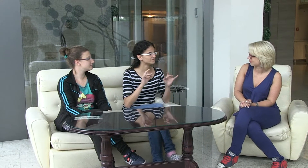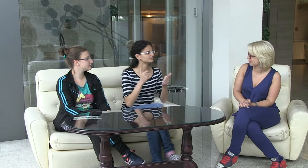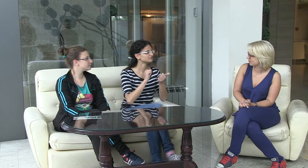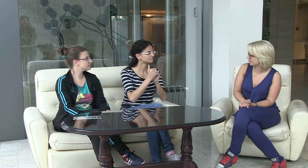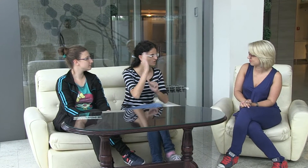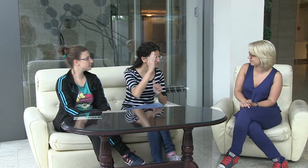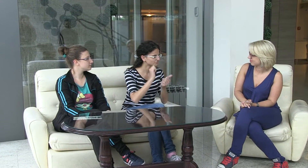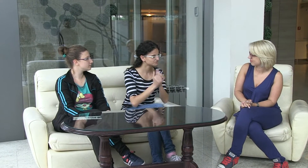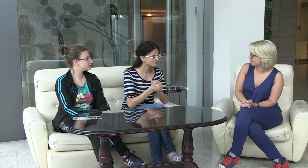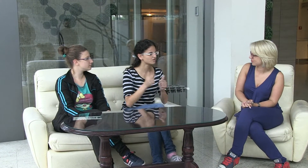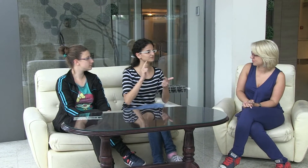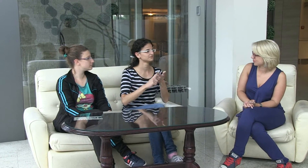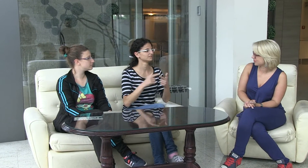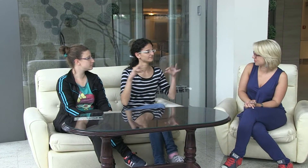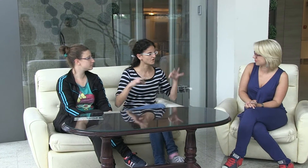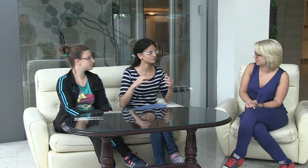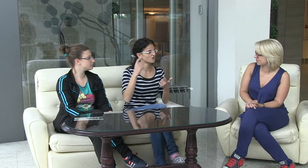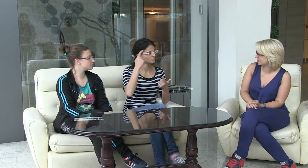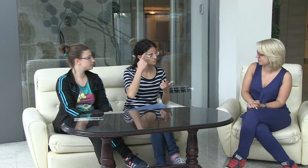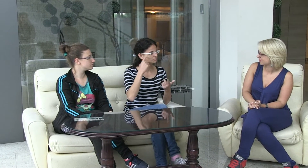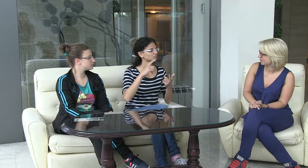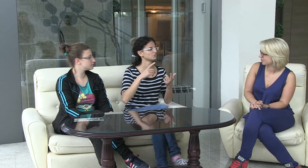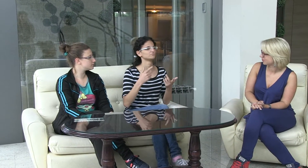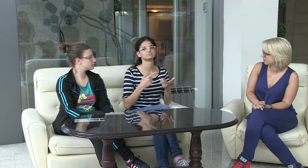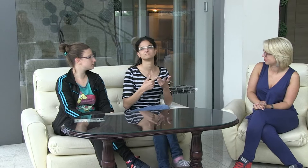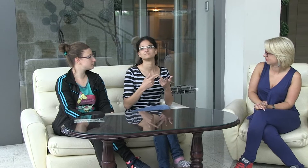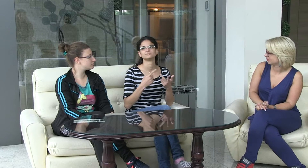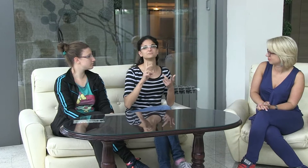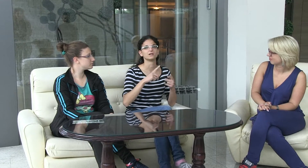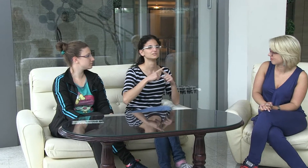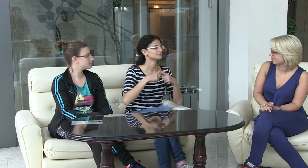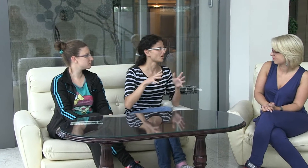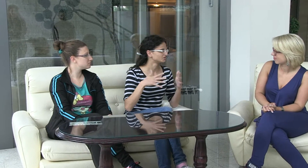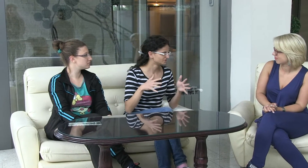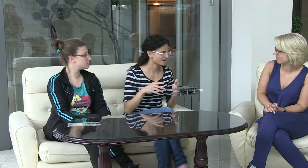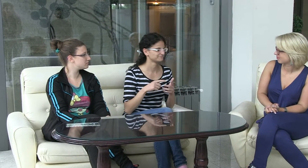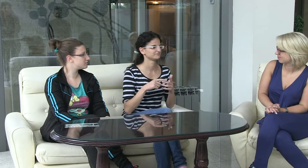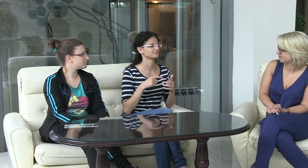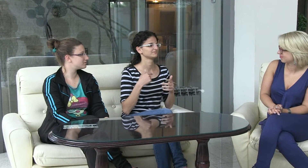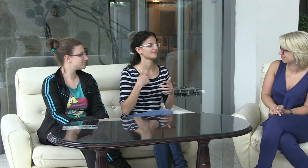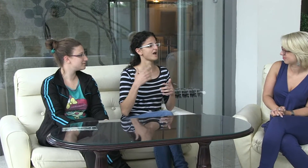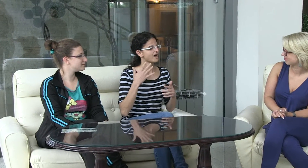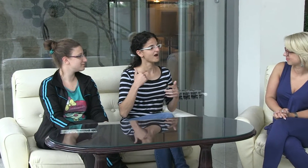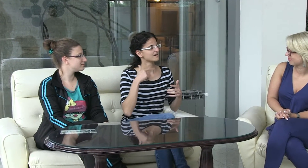raznoliki. Odabir sportskih događaja, kulture, folklora.